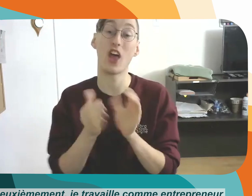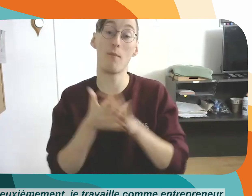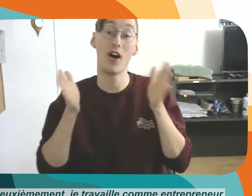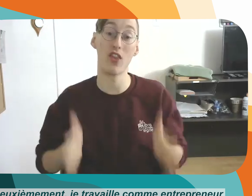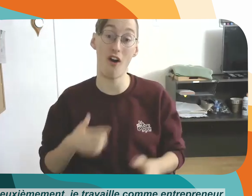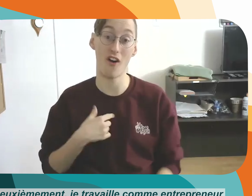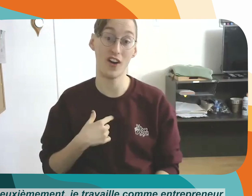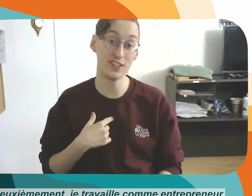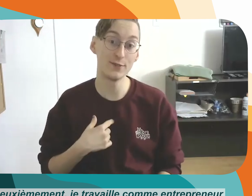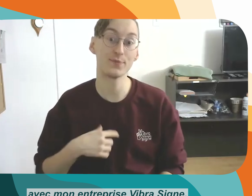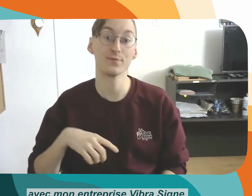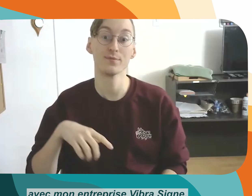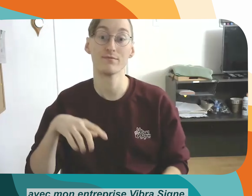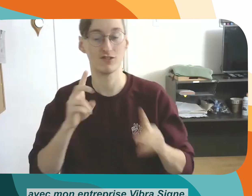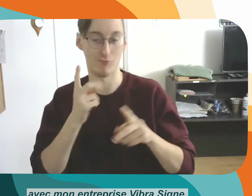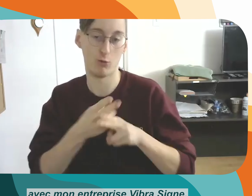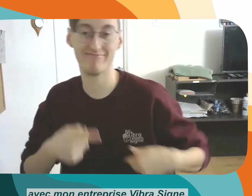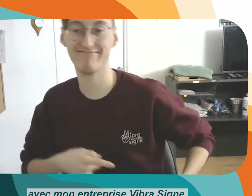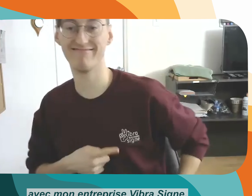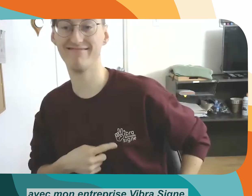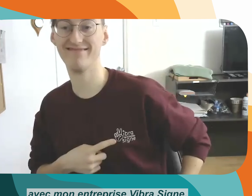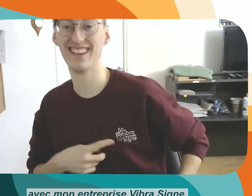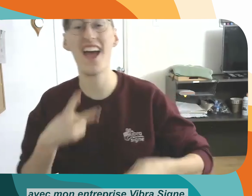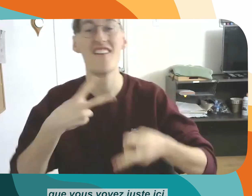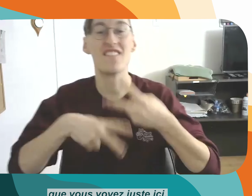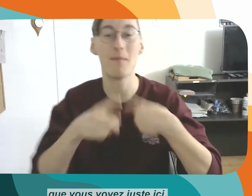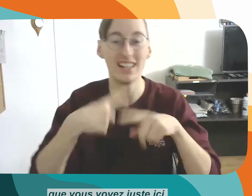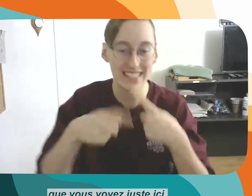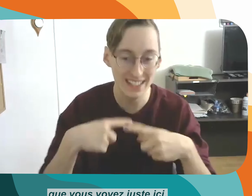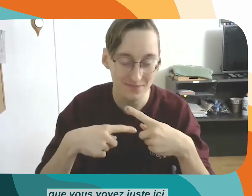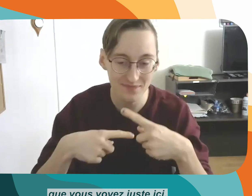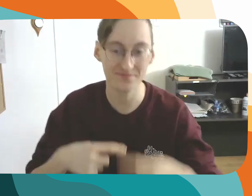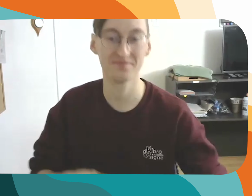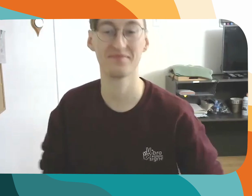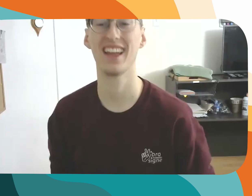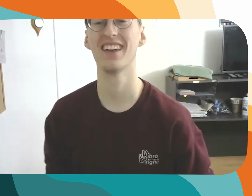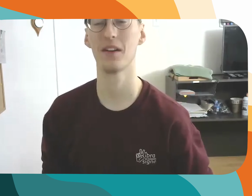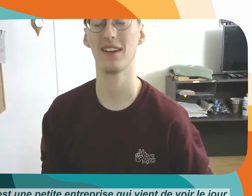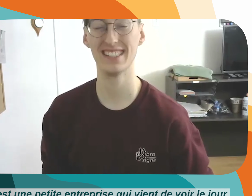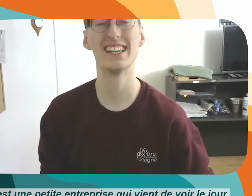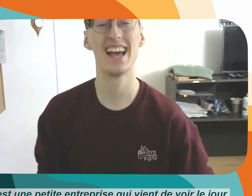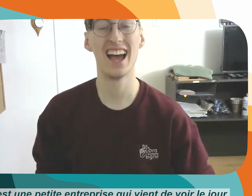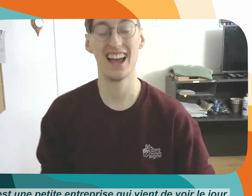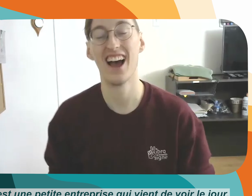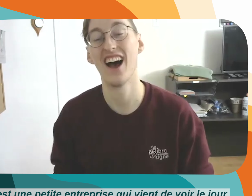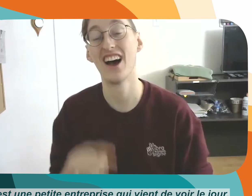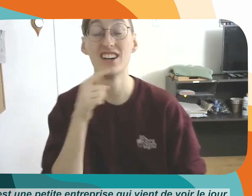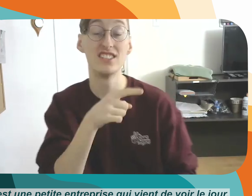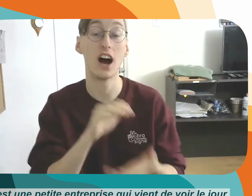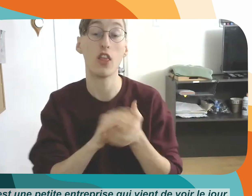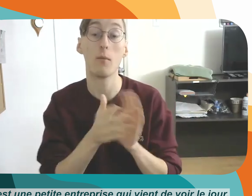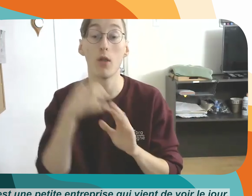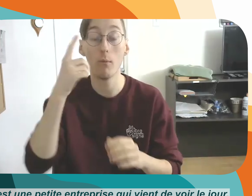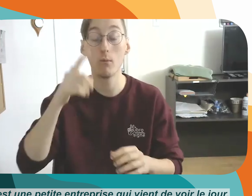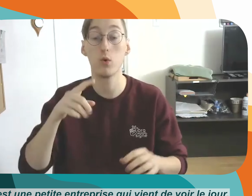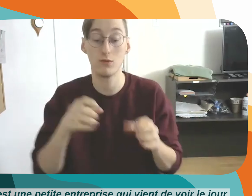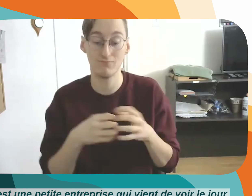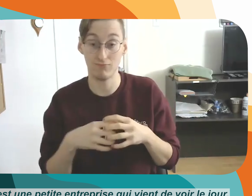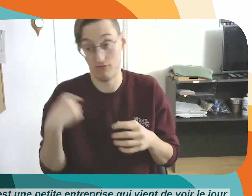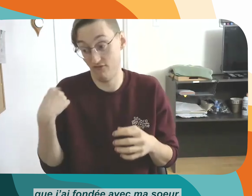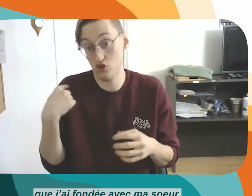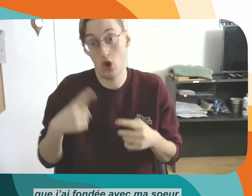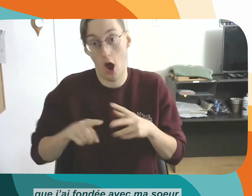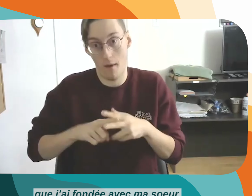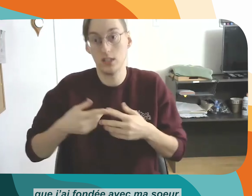Deuxièmement, je travaille comme entrepreneur avec mon entreprise Vubrassing que vous voyez juste ici. C'est une petite entreprise qui vient de voir